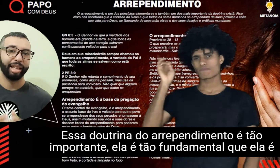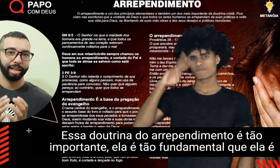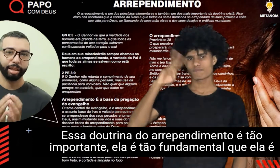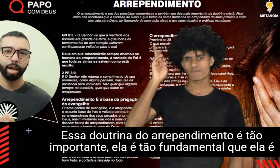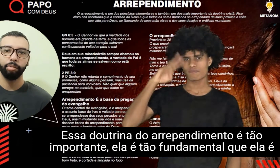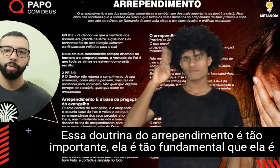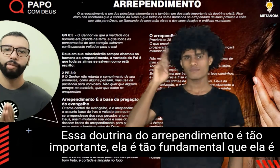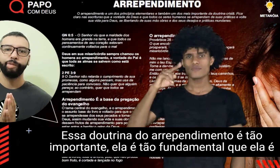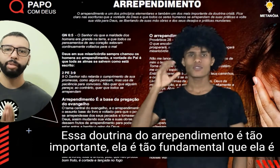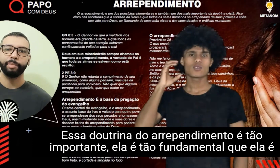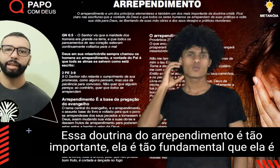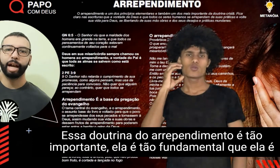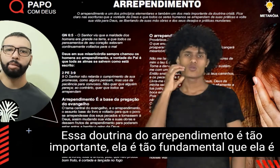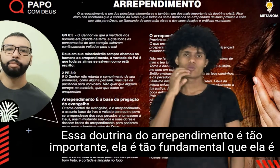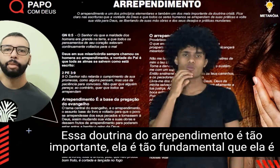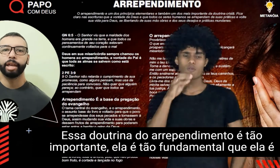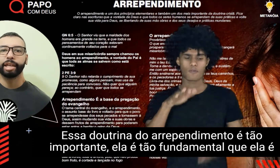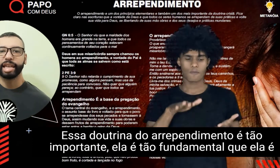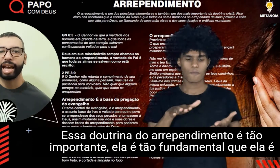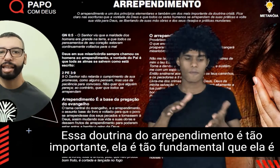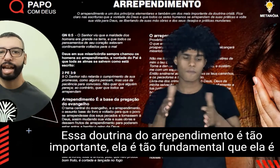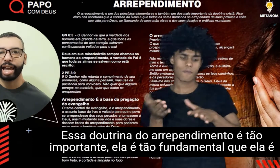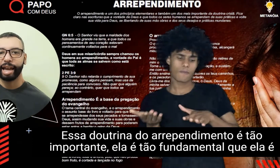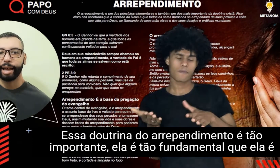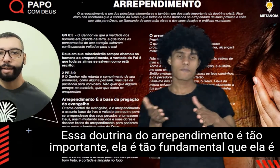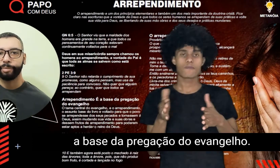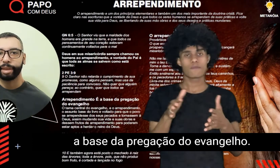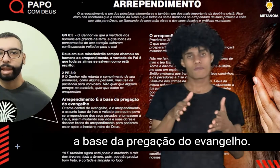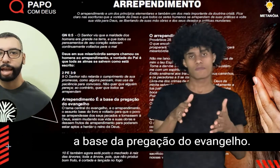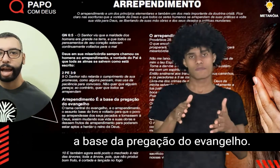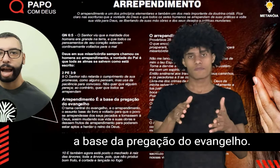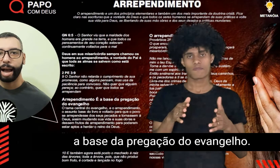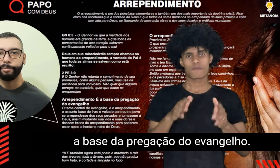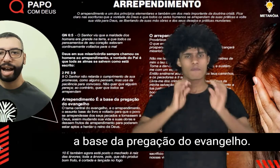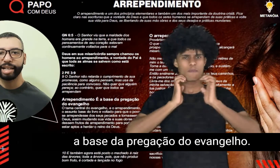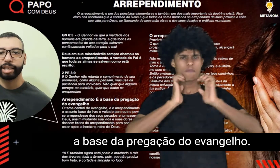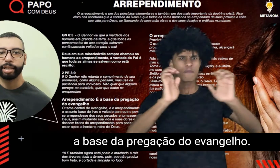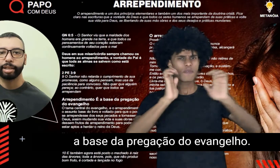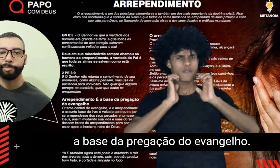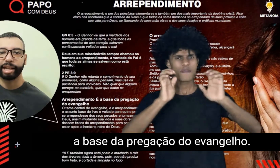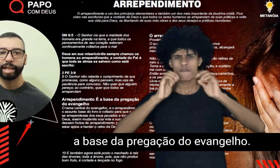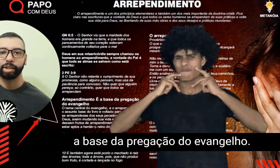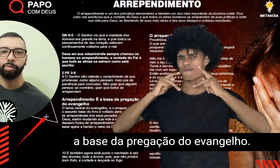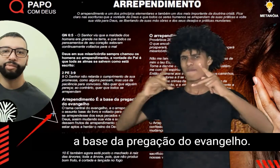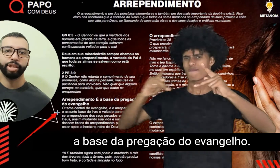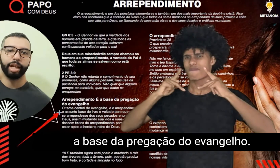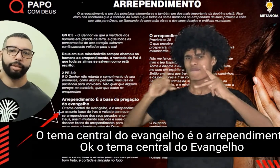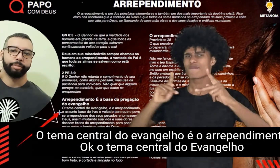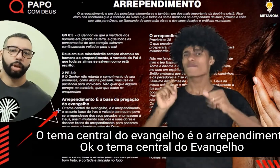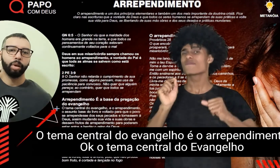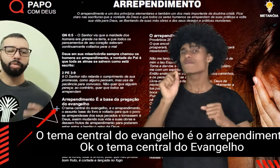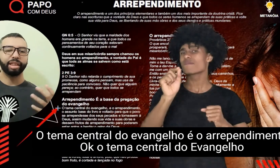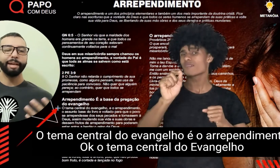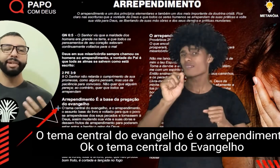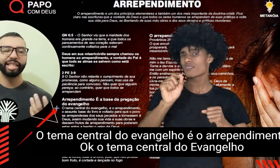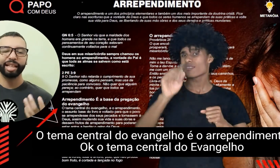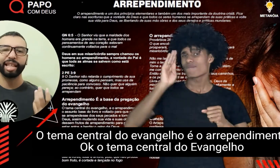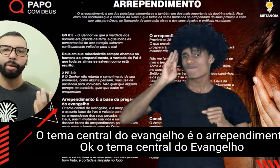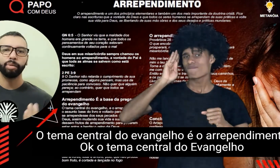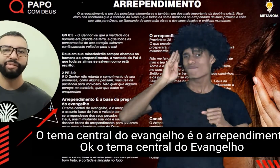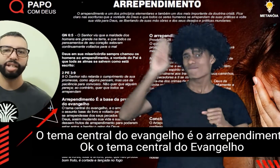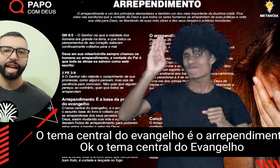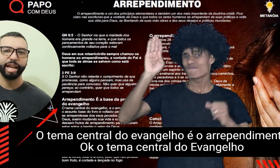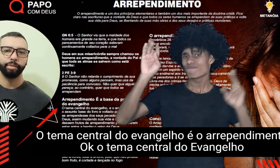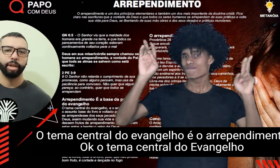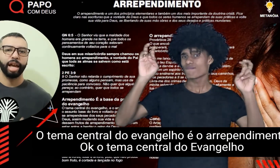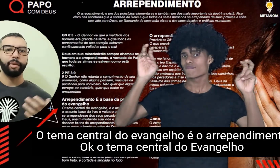irmãos, ela é tão fundamental, que ela é a base da pregação do Evangelho. O tema